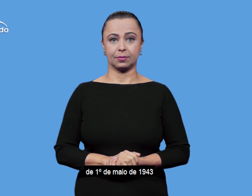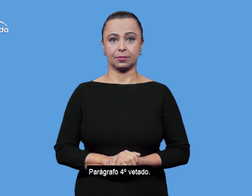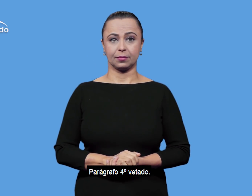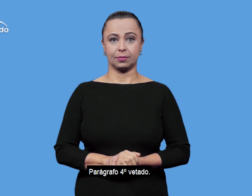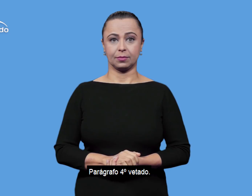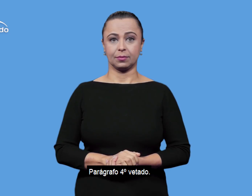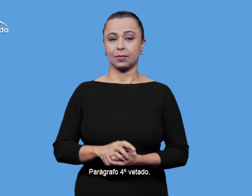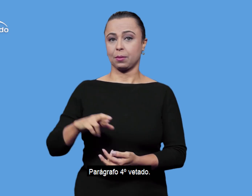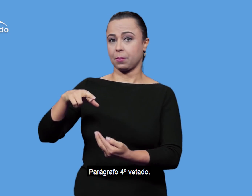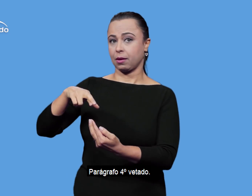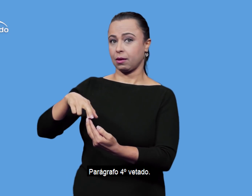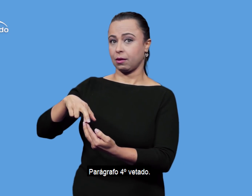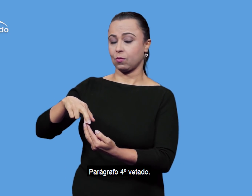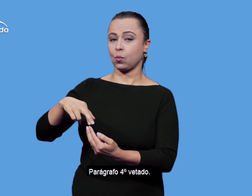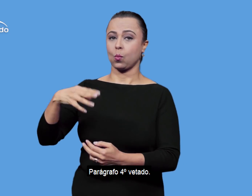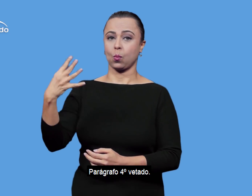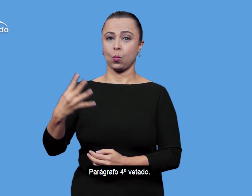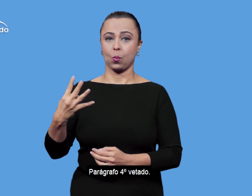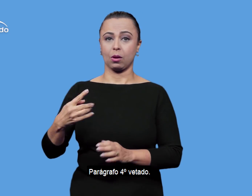parágrafo 4º vetado